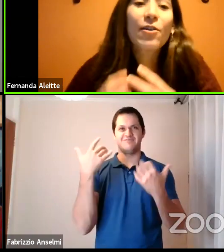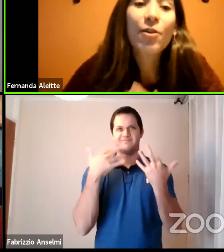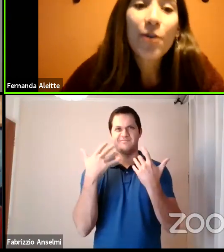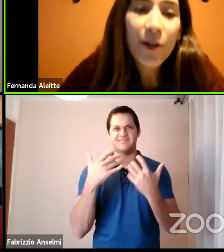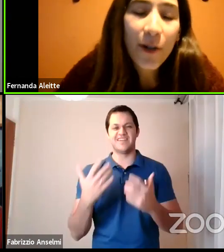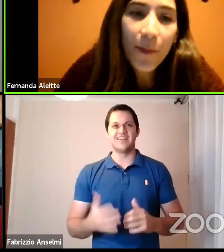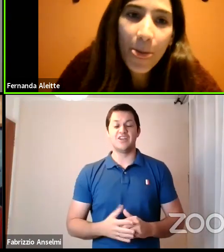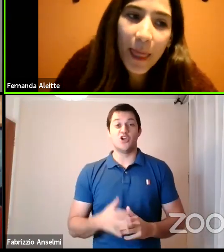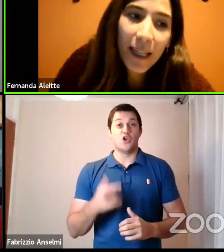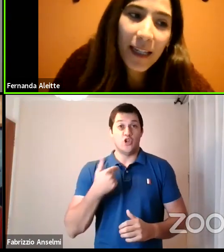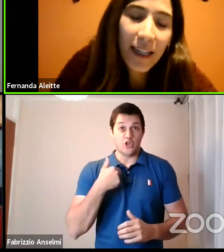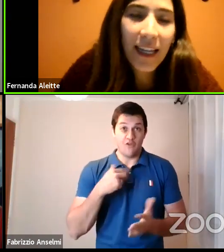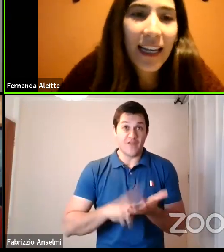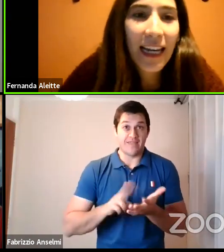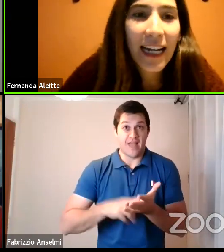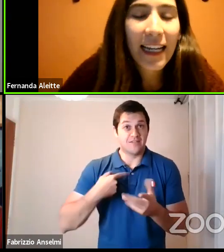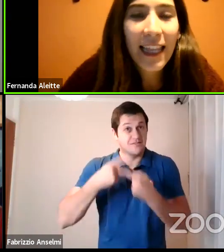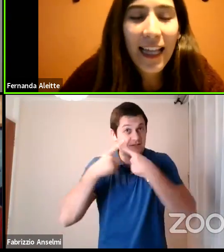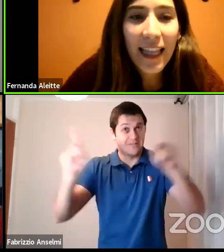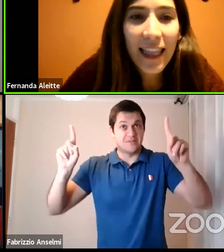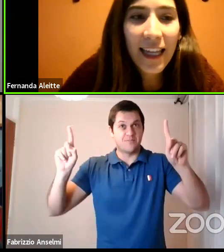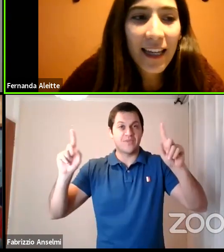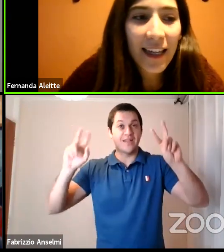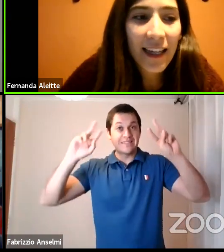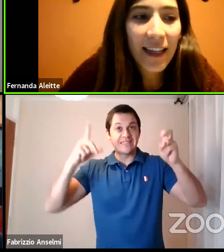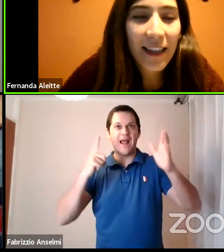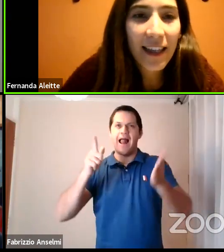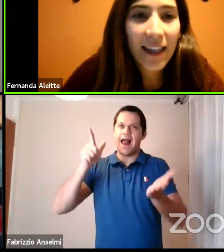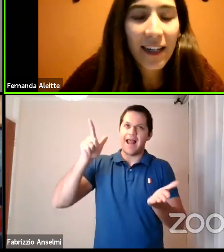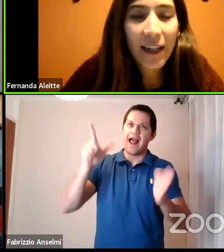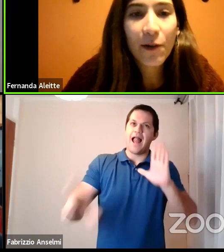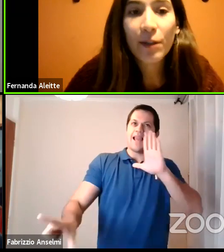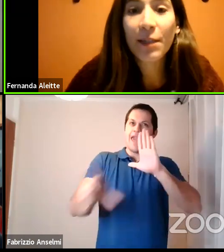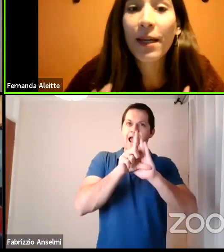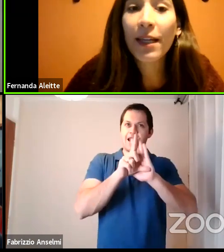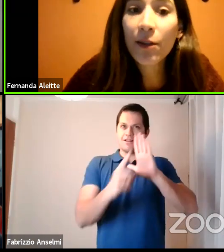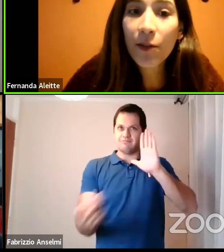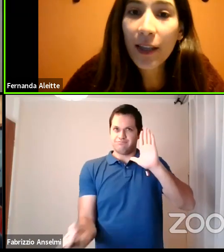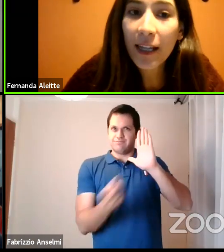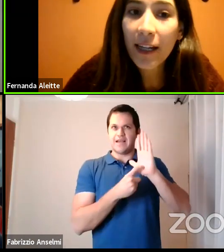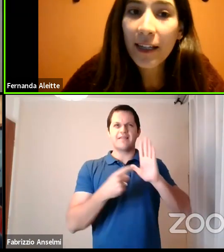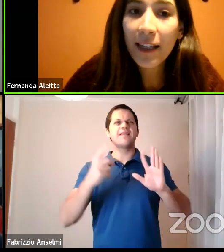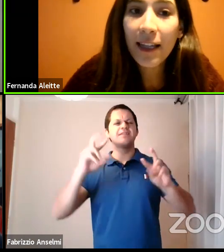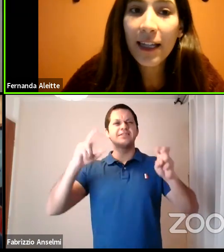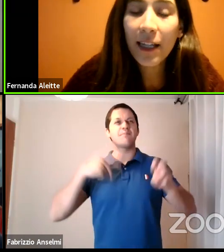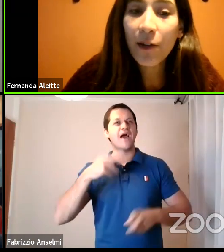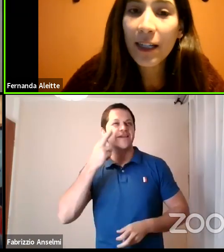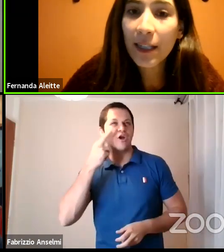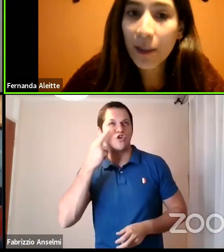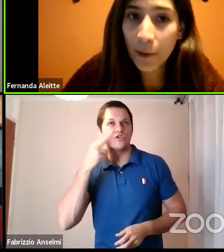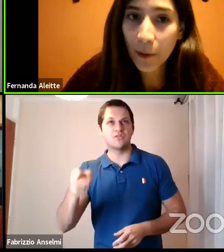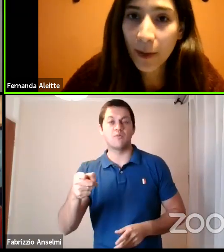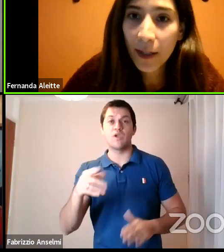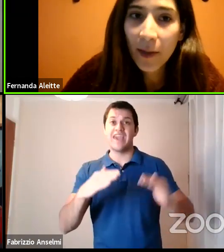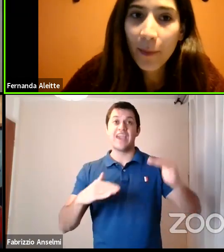yo desconozco la legalidad del reconocimiento de la equidad de género en el título,